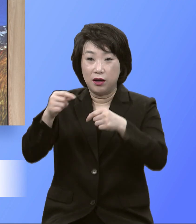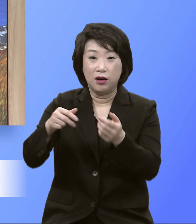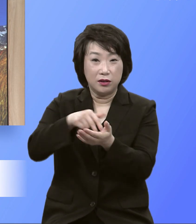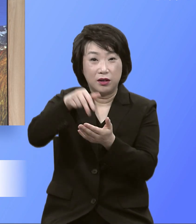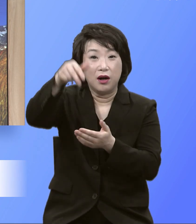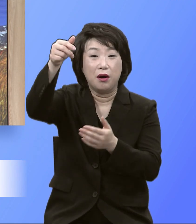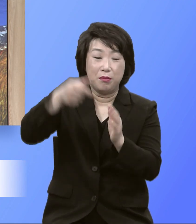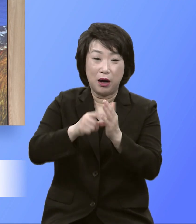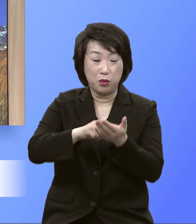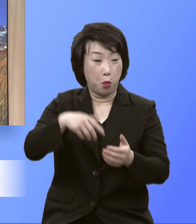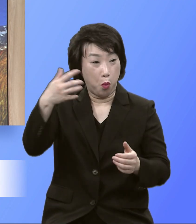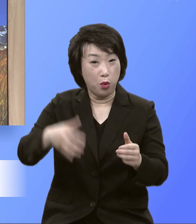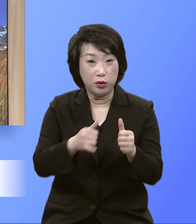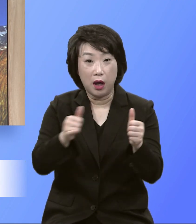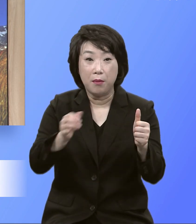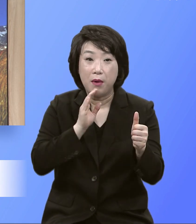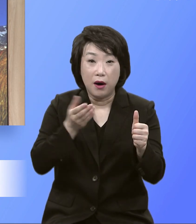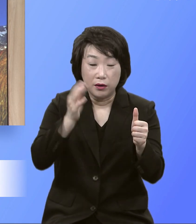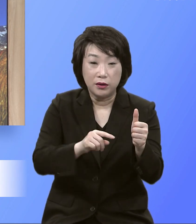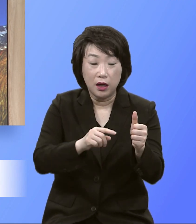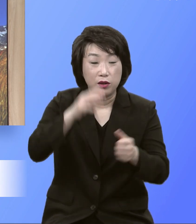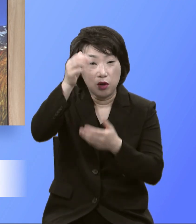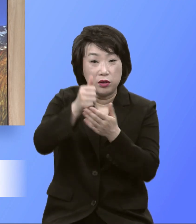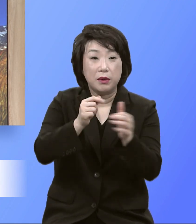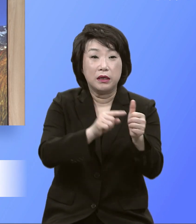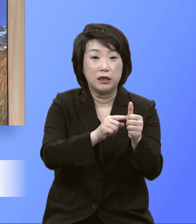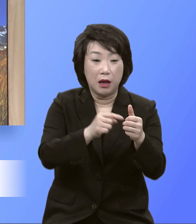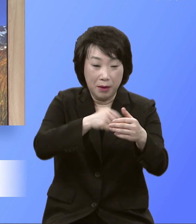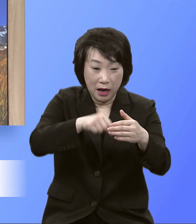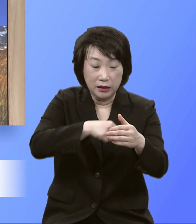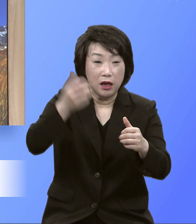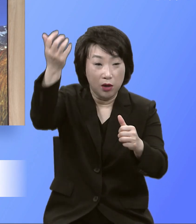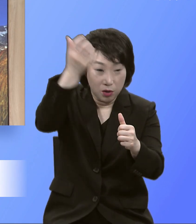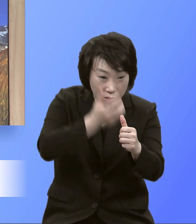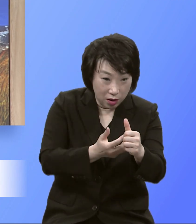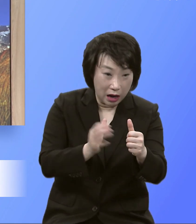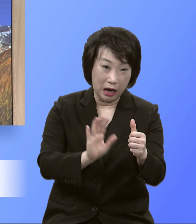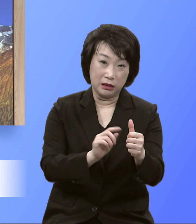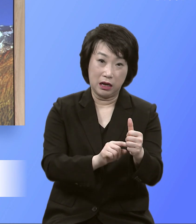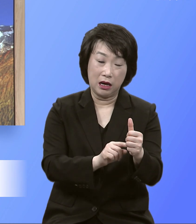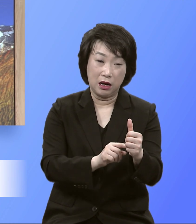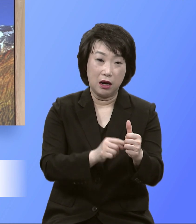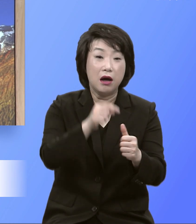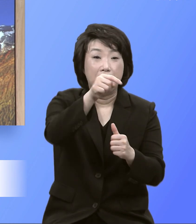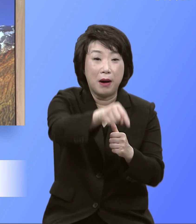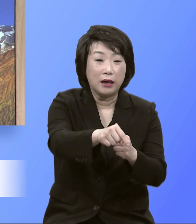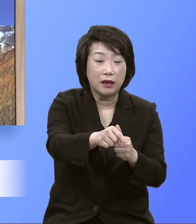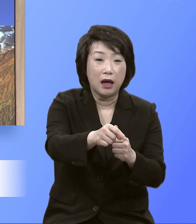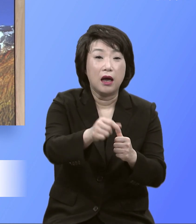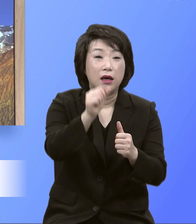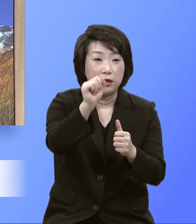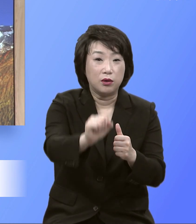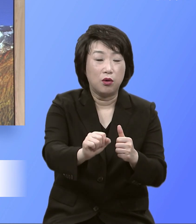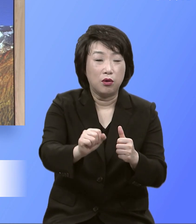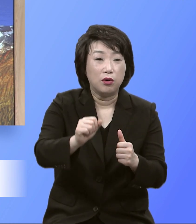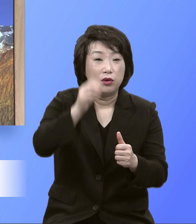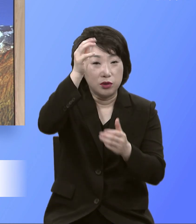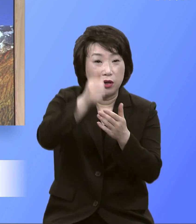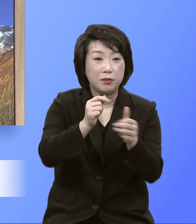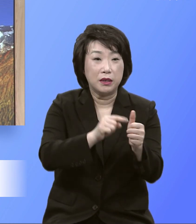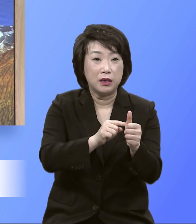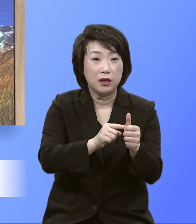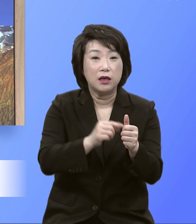승천할 만큼 대단한 사람도 성령은 그 속에 내줘야지 않고 외제하고 그를